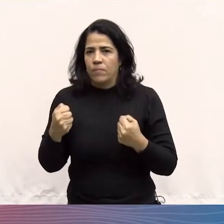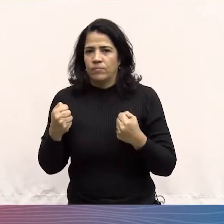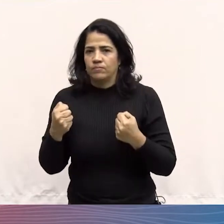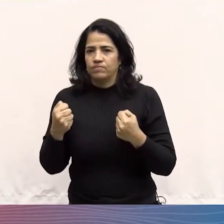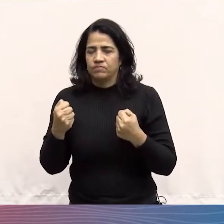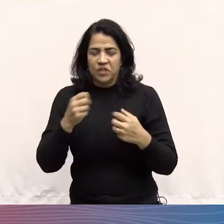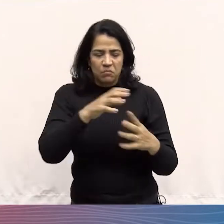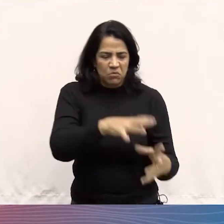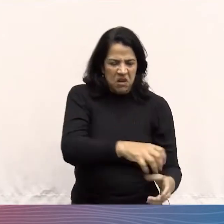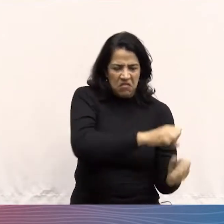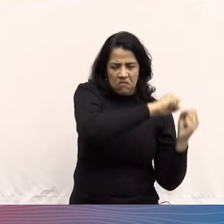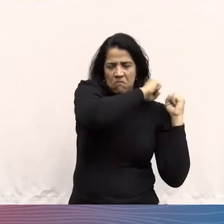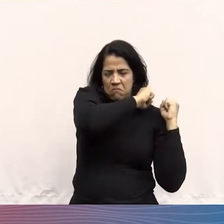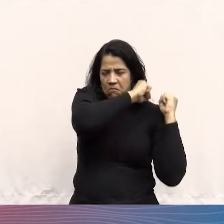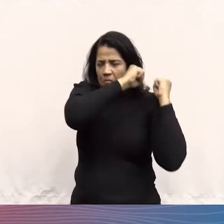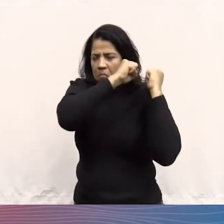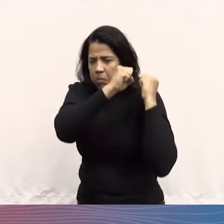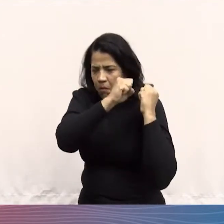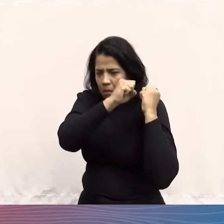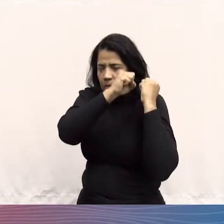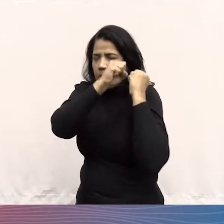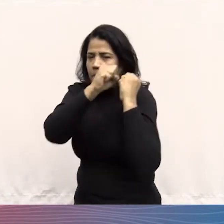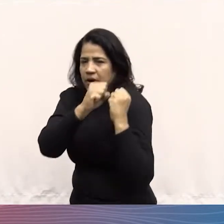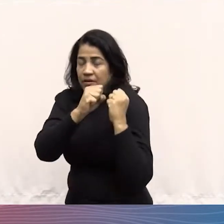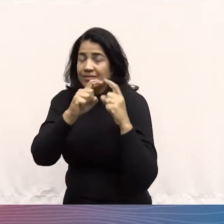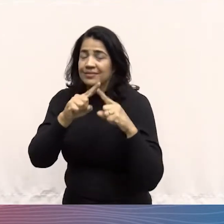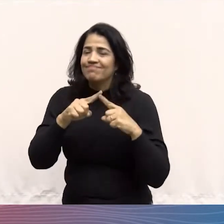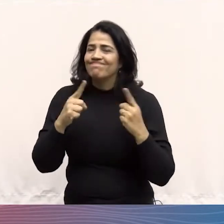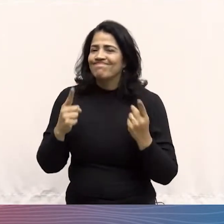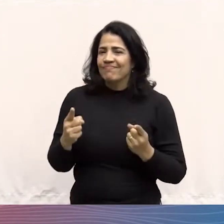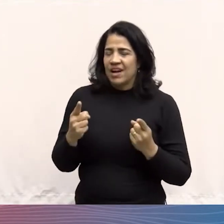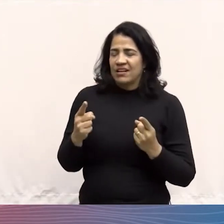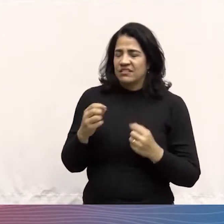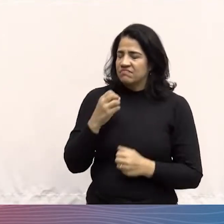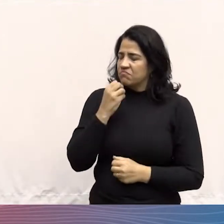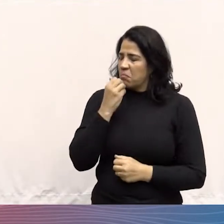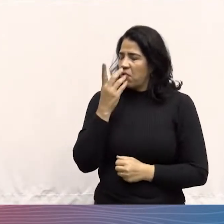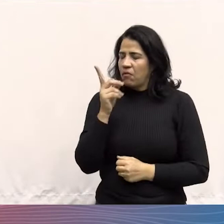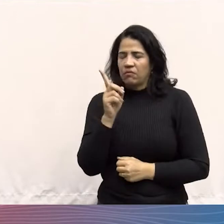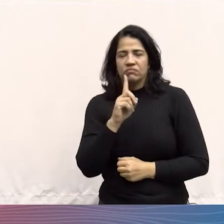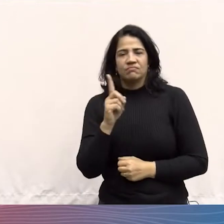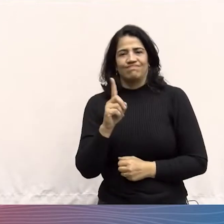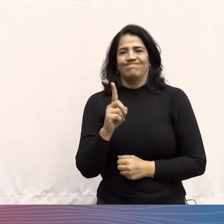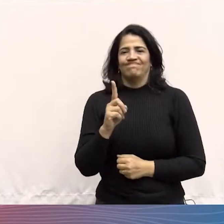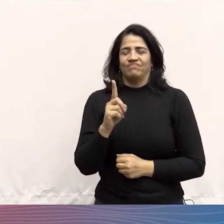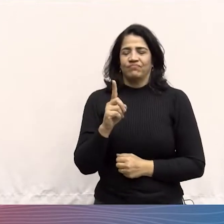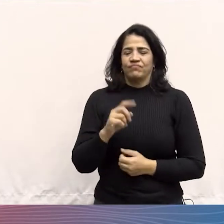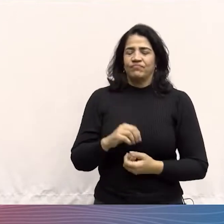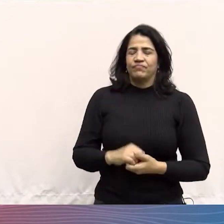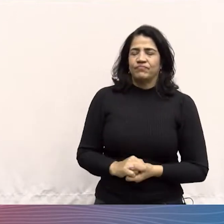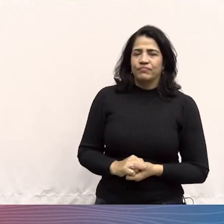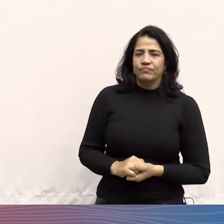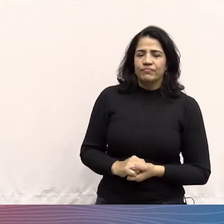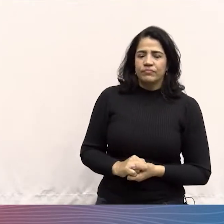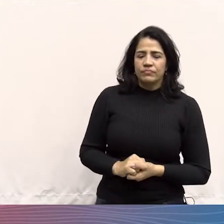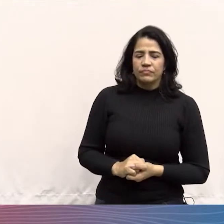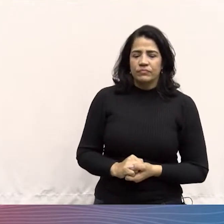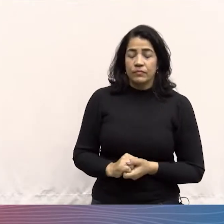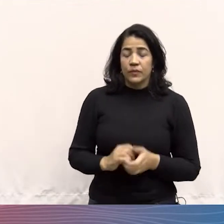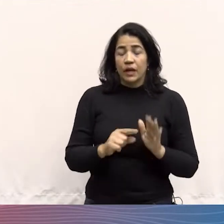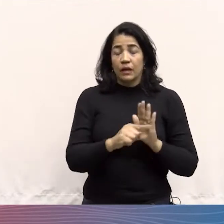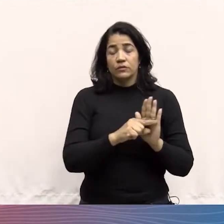confrontando o Senhor, né? Senhor Jesus, né? E aí no versículo